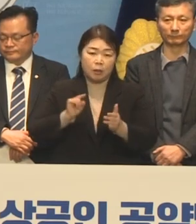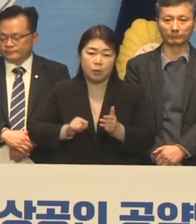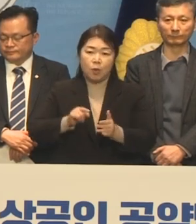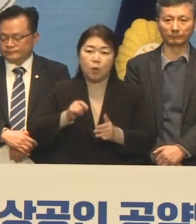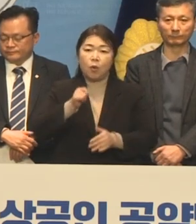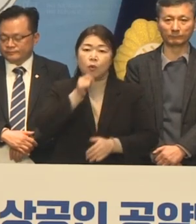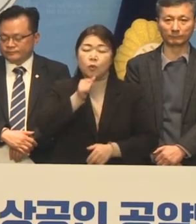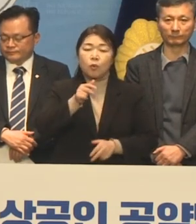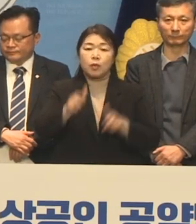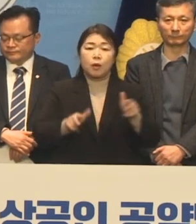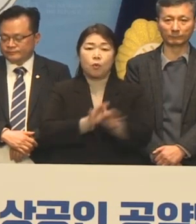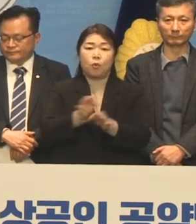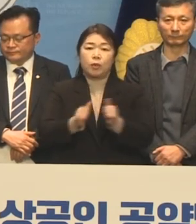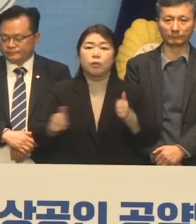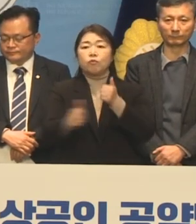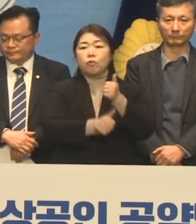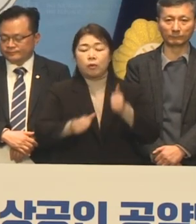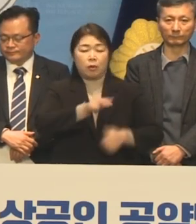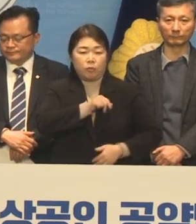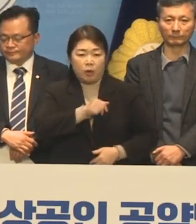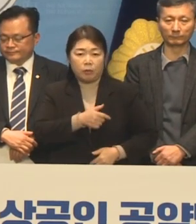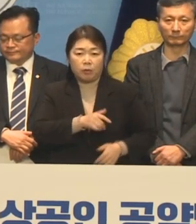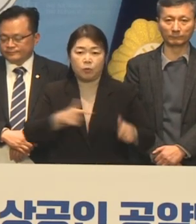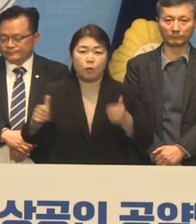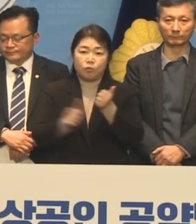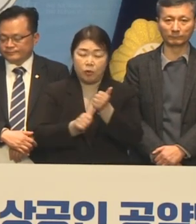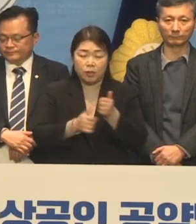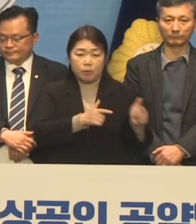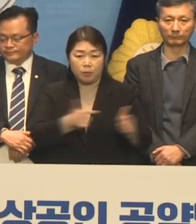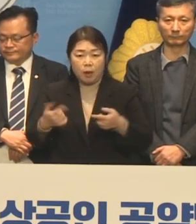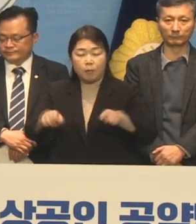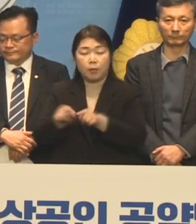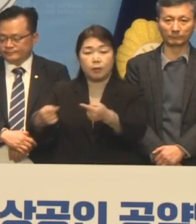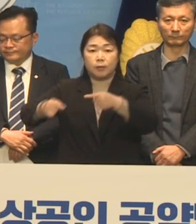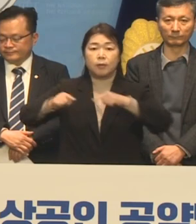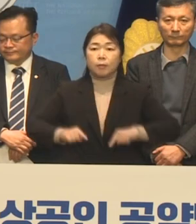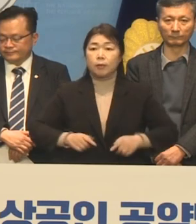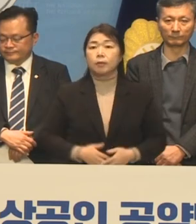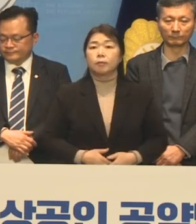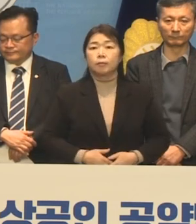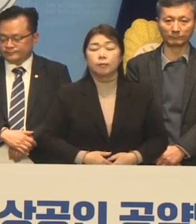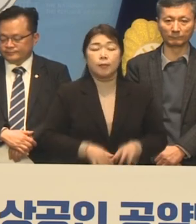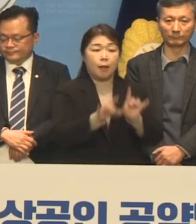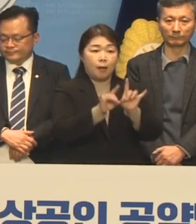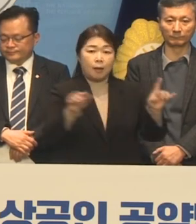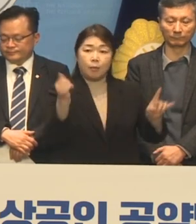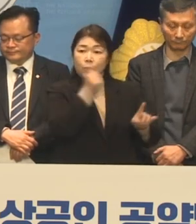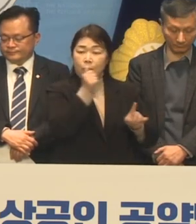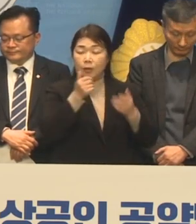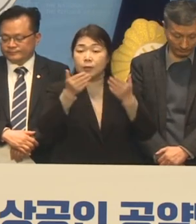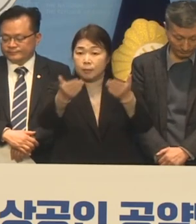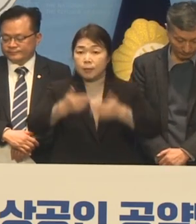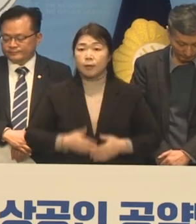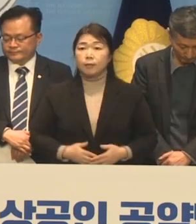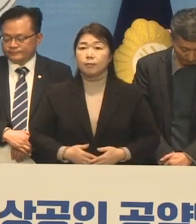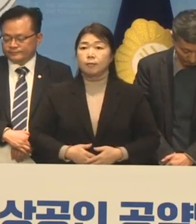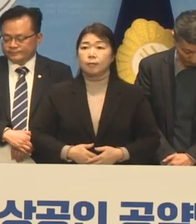또 부위원장님들 이렇게 함께 해주셨습니다. 제가 한 분 한 분 소개를 드리도록